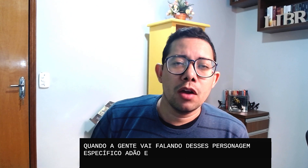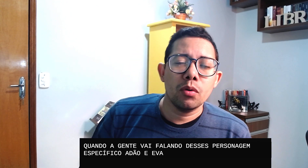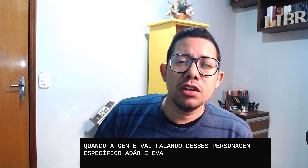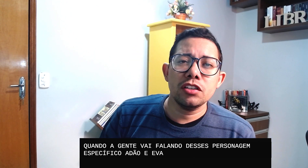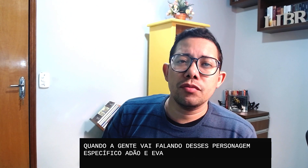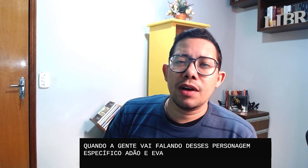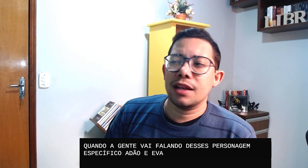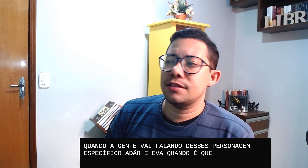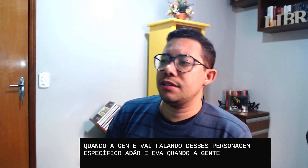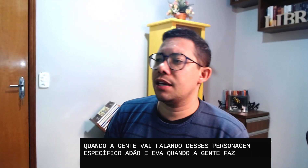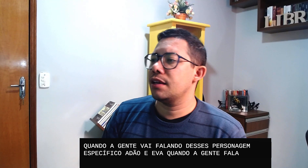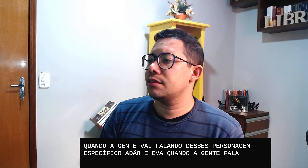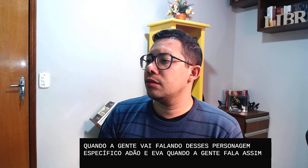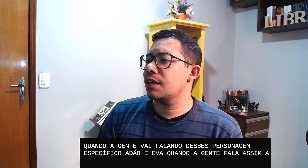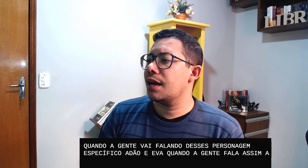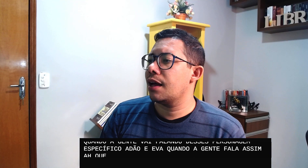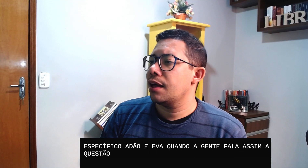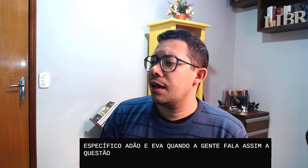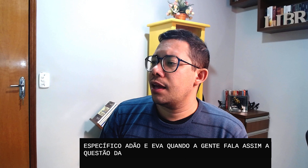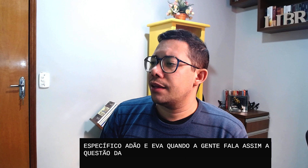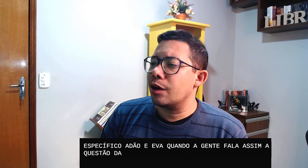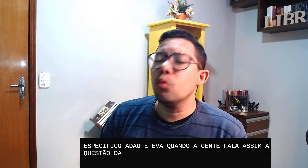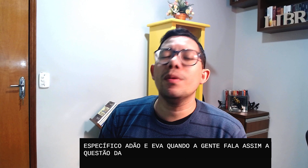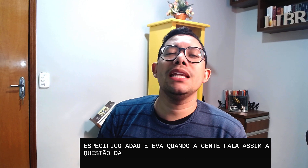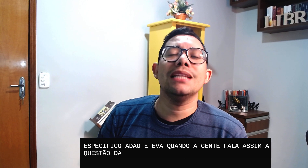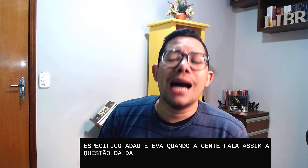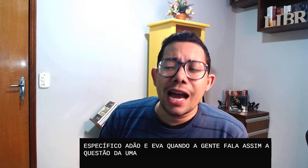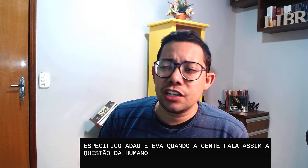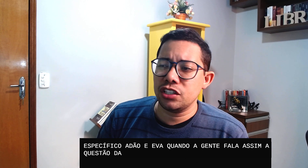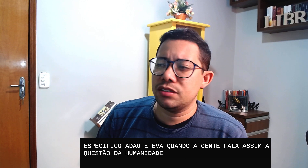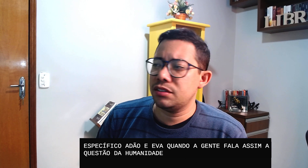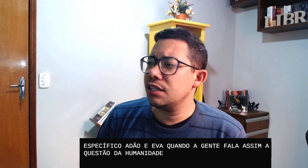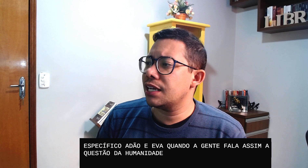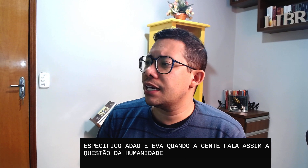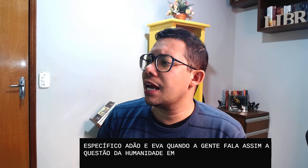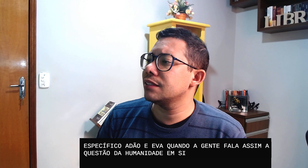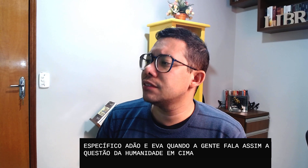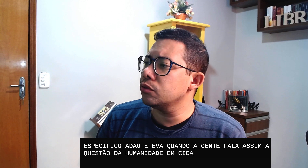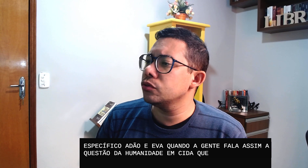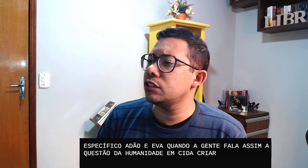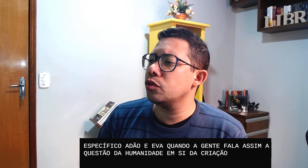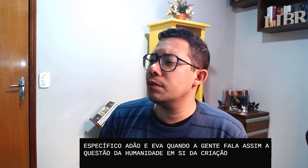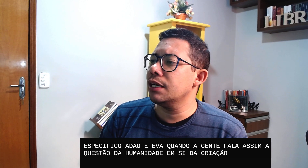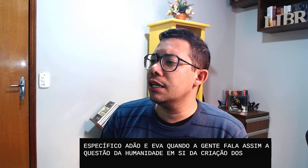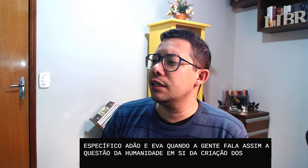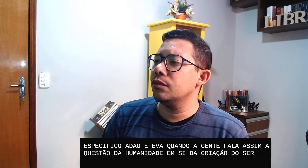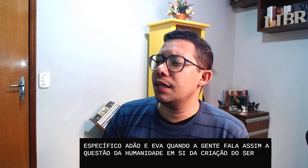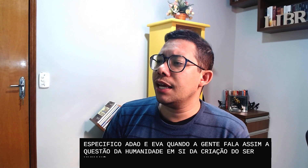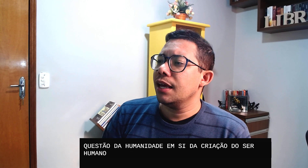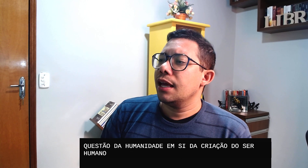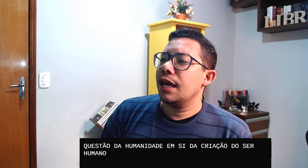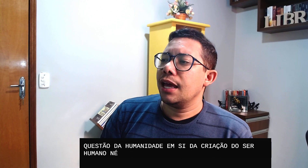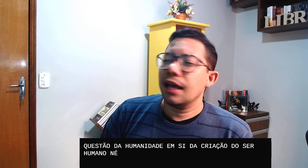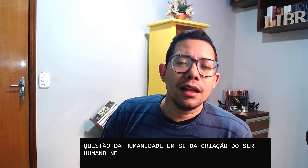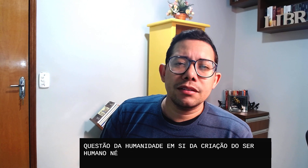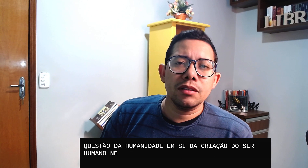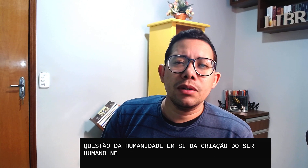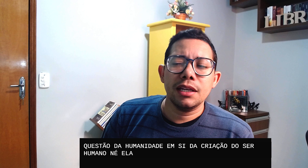quando a gente fala assim a questão da humanidade em si, da criação do ser humano, né? Eles